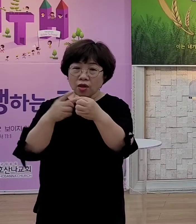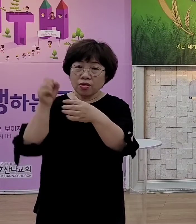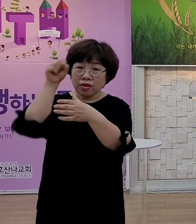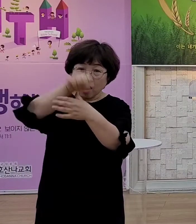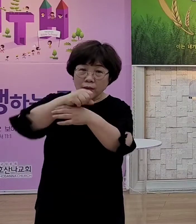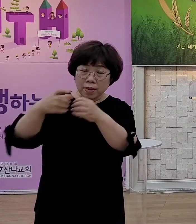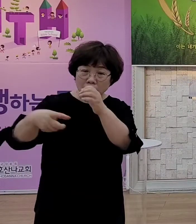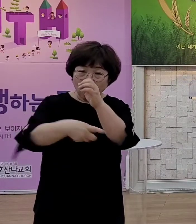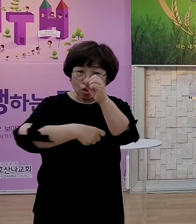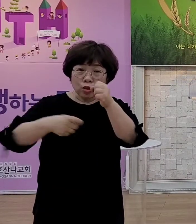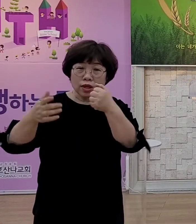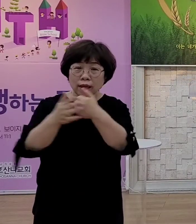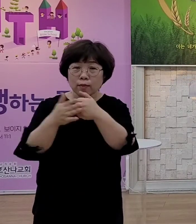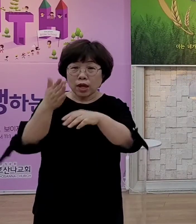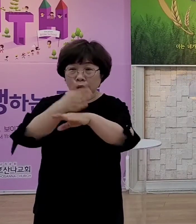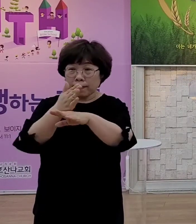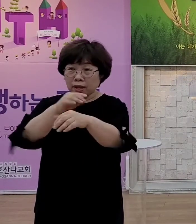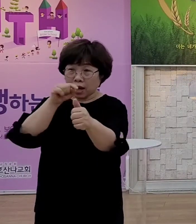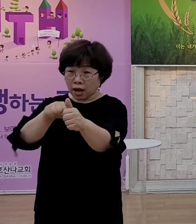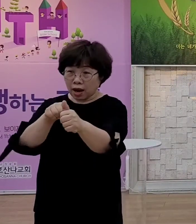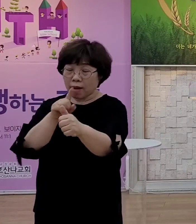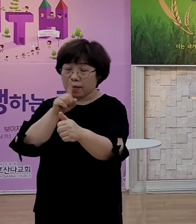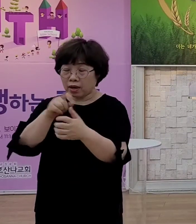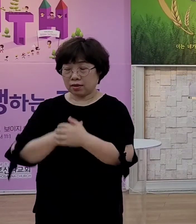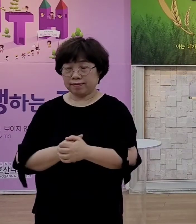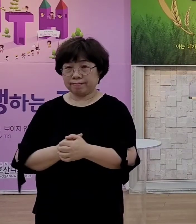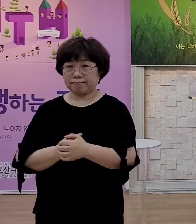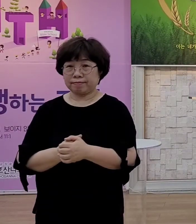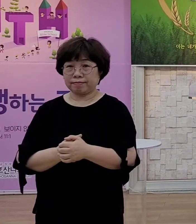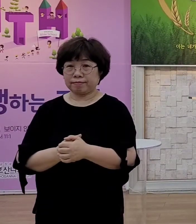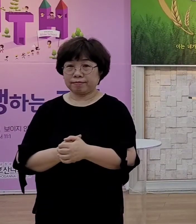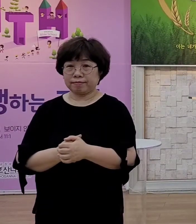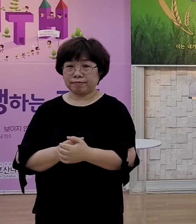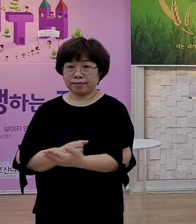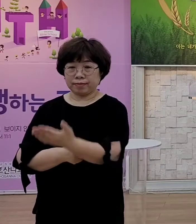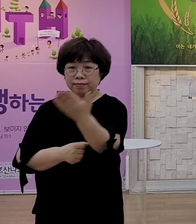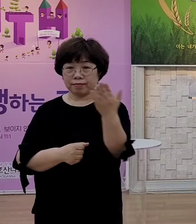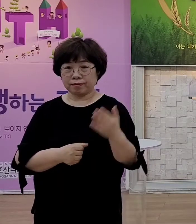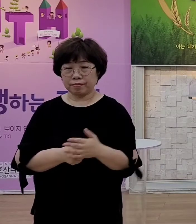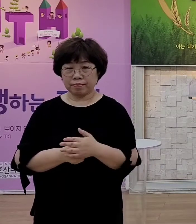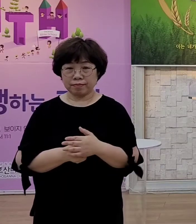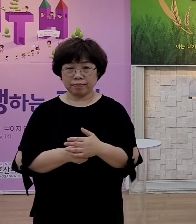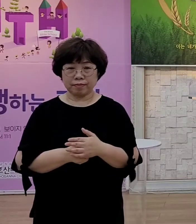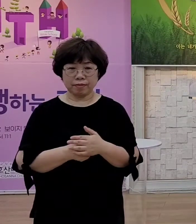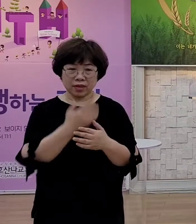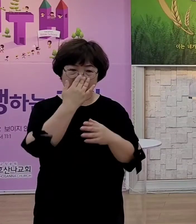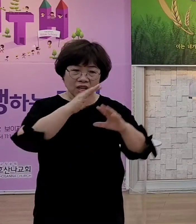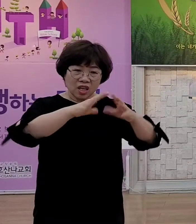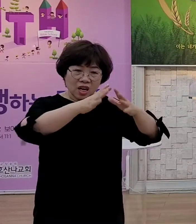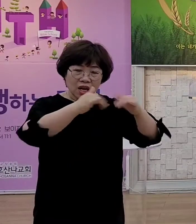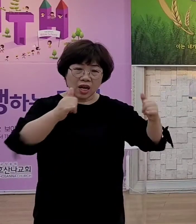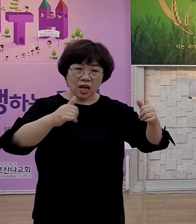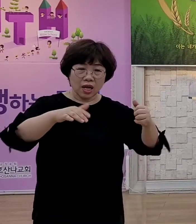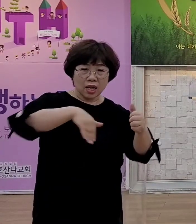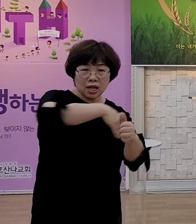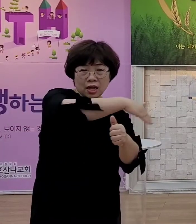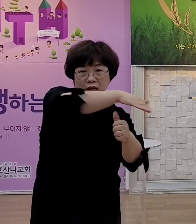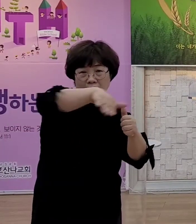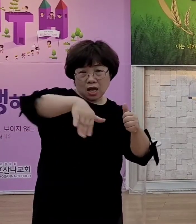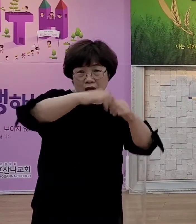맥추절을 명령하고 있습니다. 자, 여러분, 그런데 그 당시의 사회는 농경사회입니다.